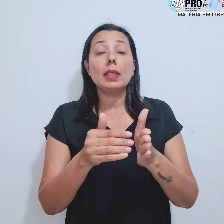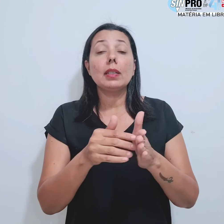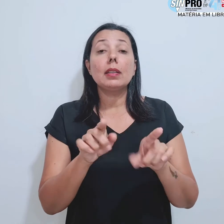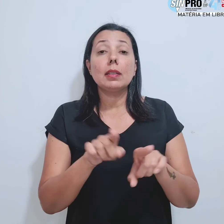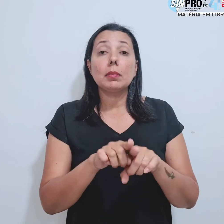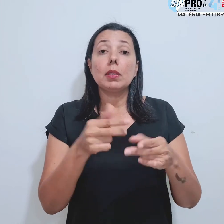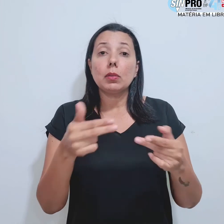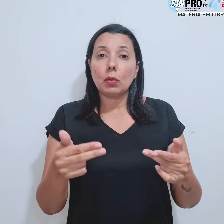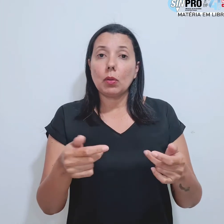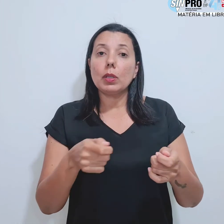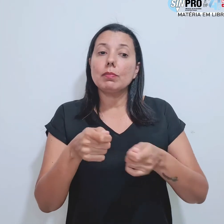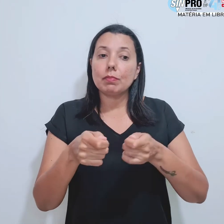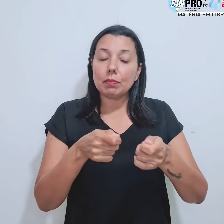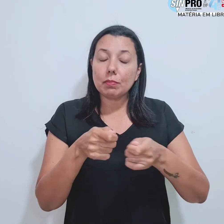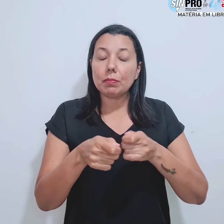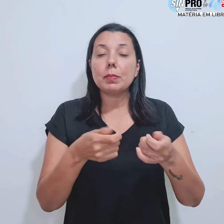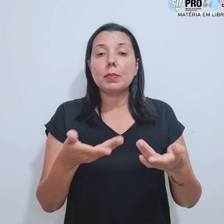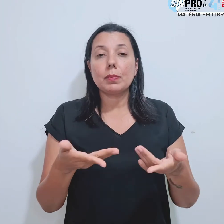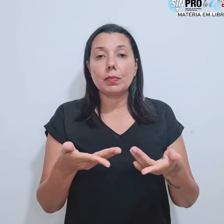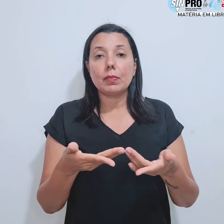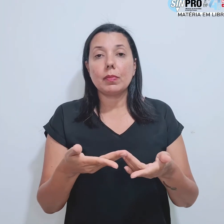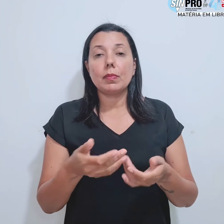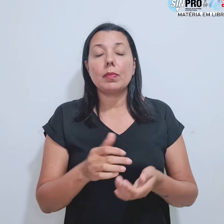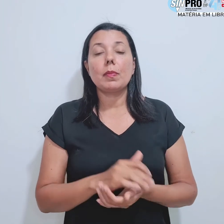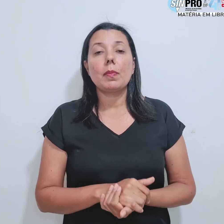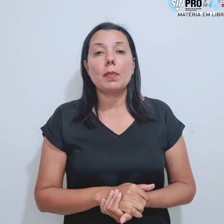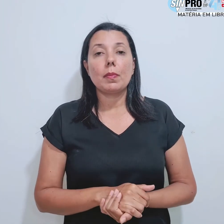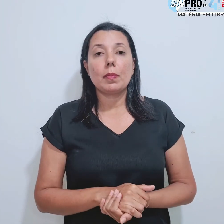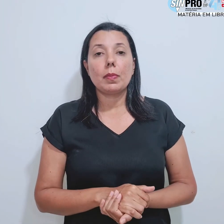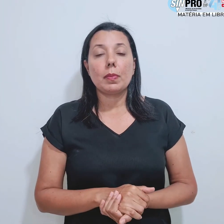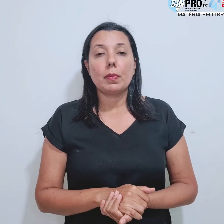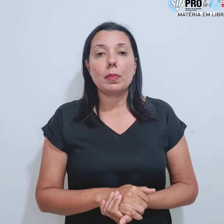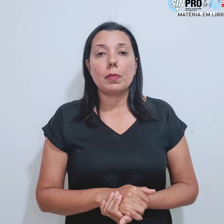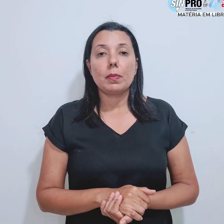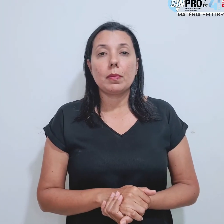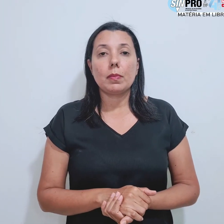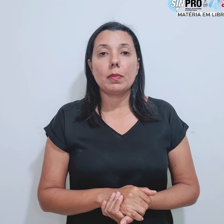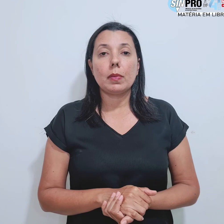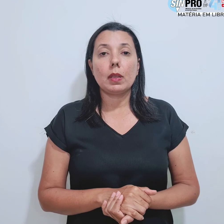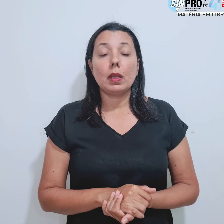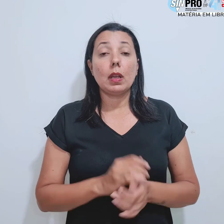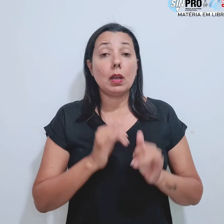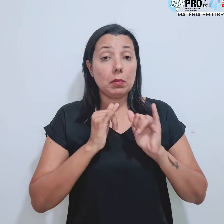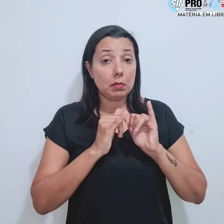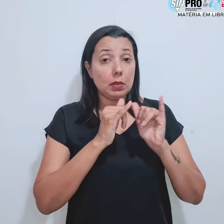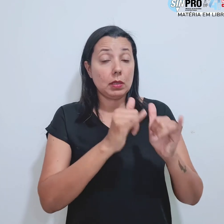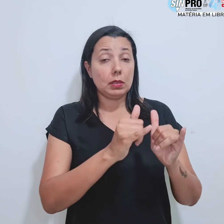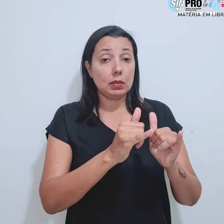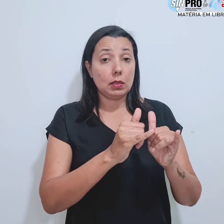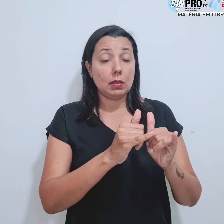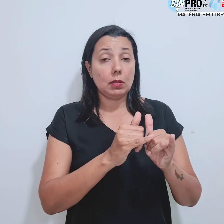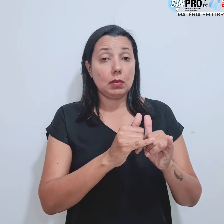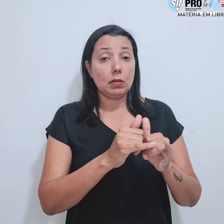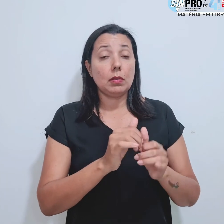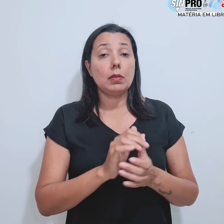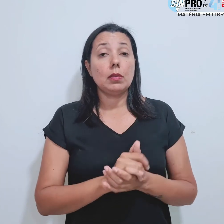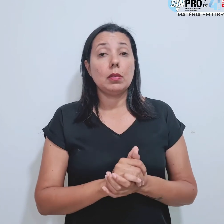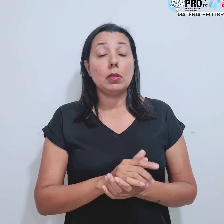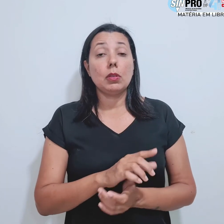com equipamentos eletrônicos, diz a médica. A publicação foi lançada um